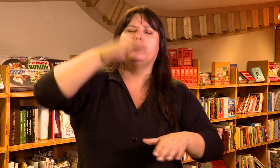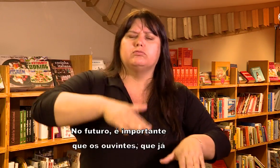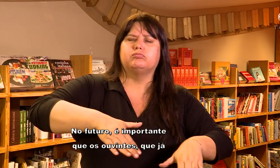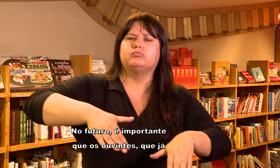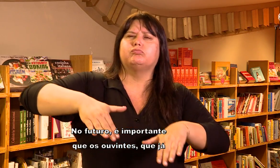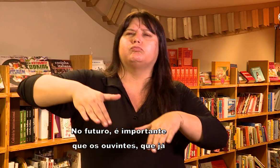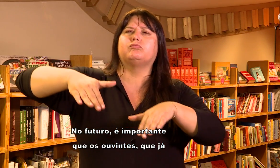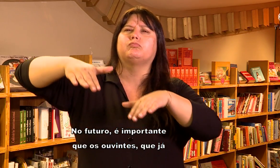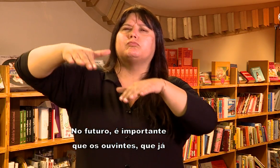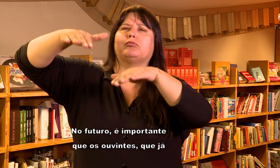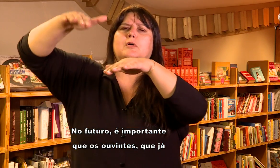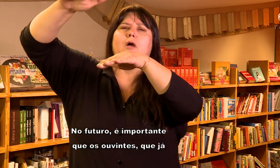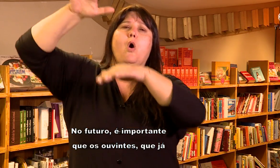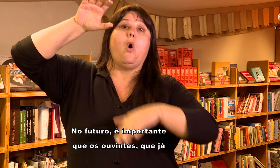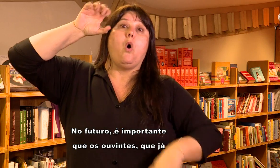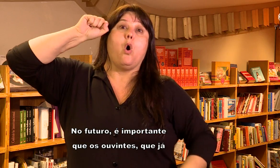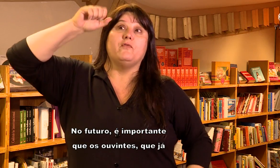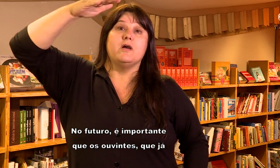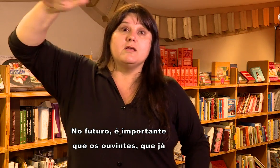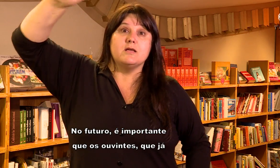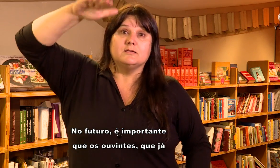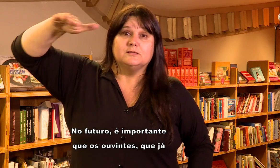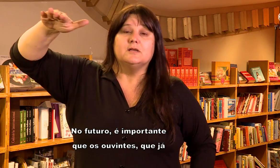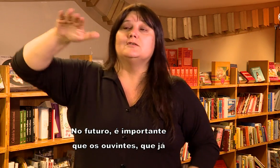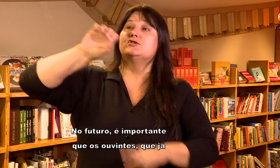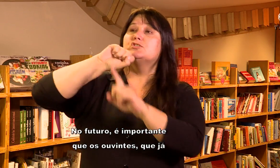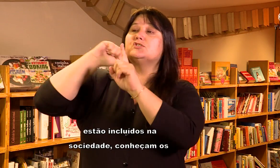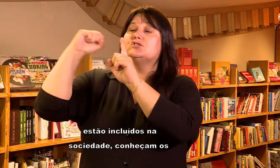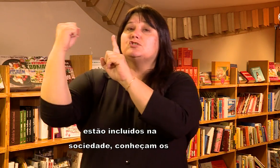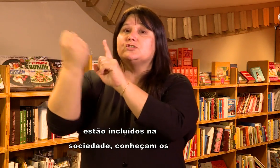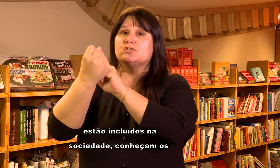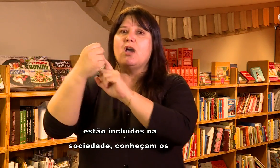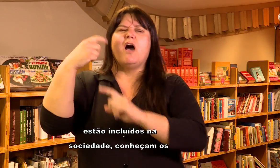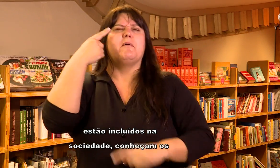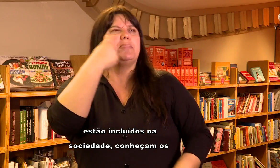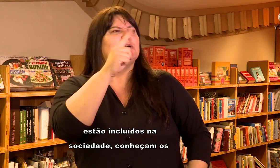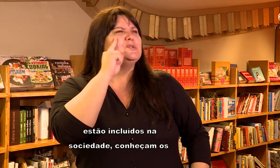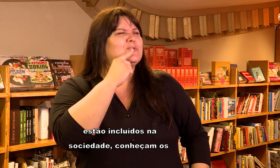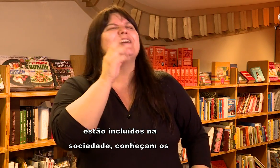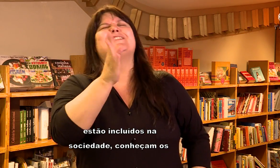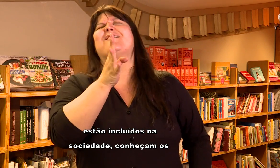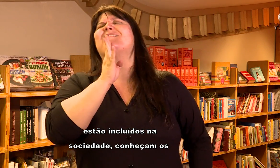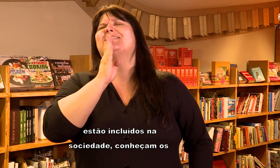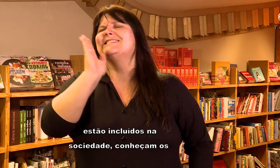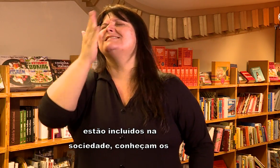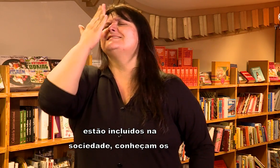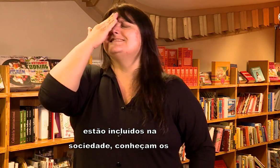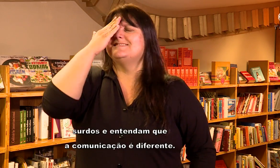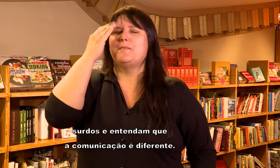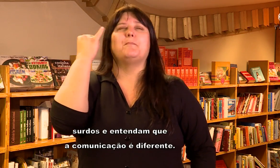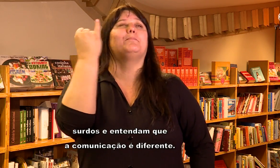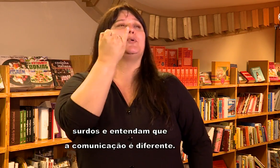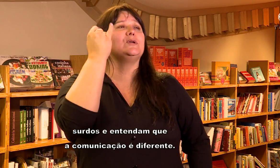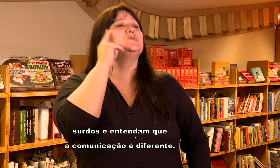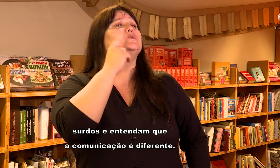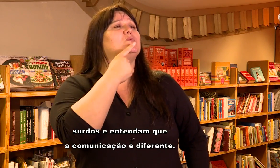No futuro, é importante que os ouvintes que já estão incluídos na sociedade conheçam os surdos e entendam